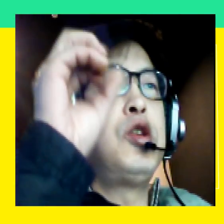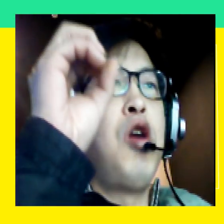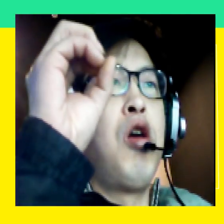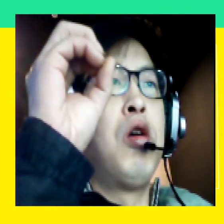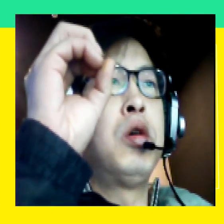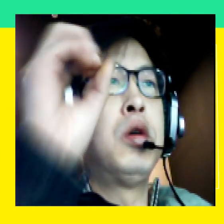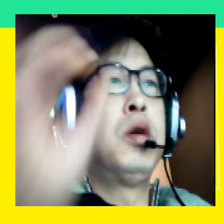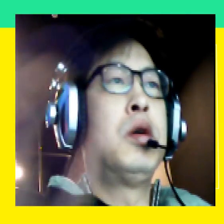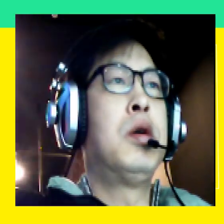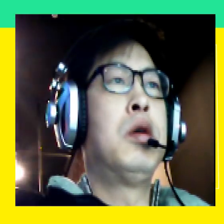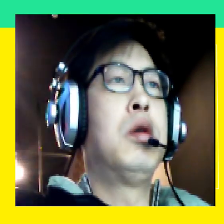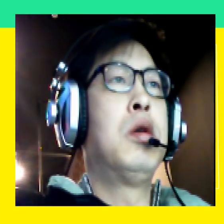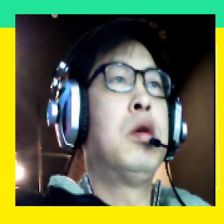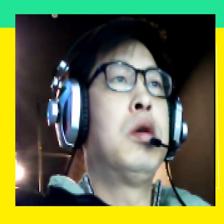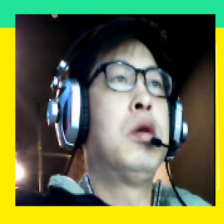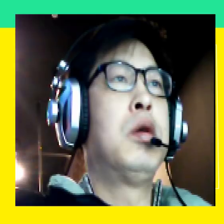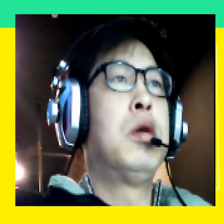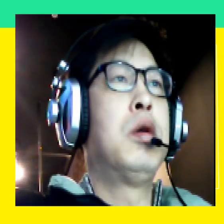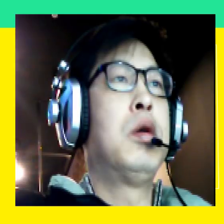0